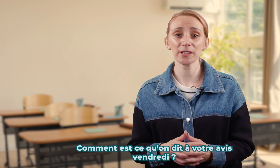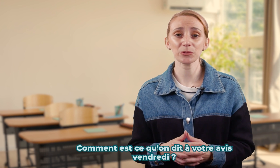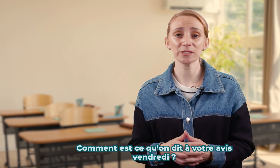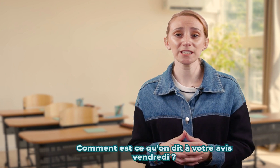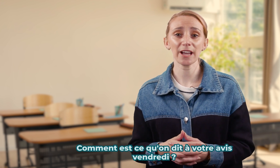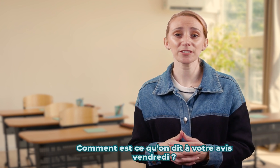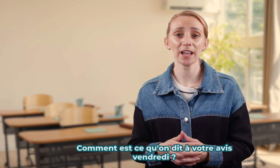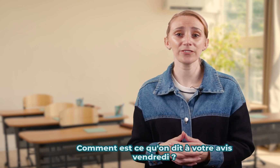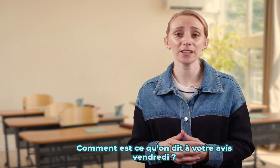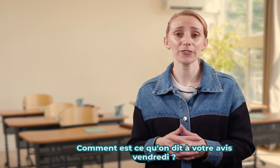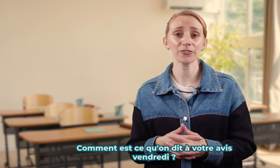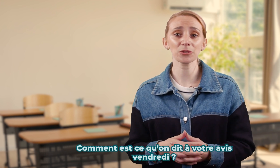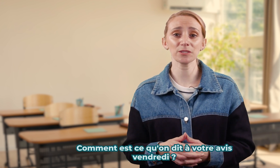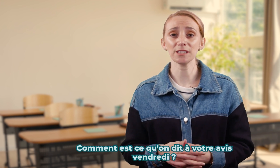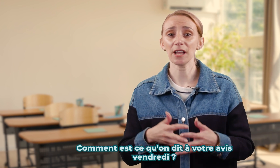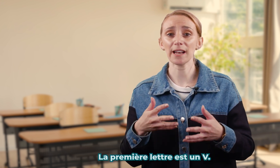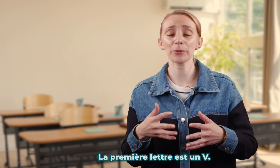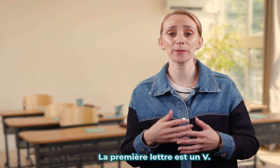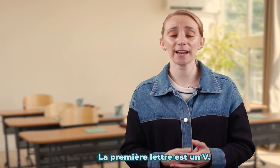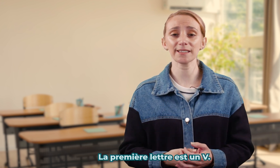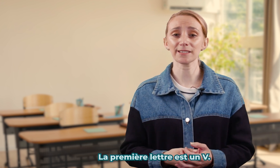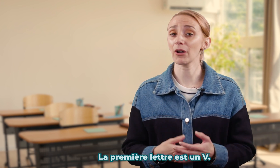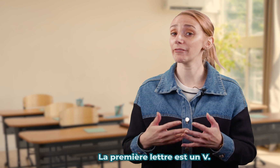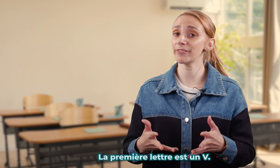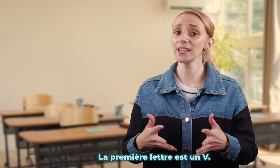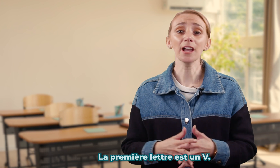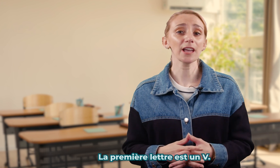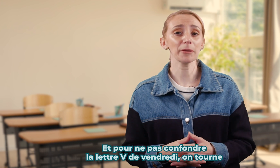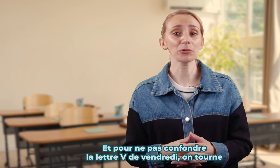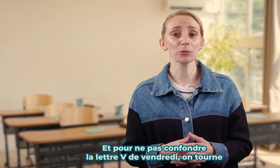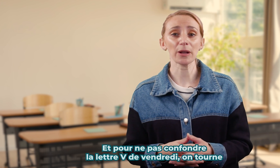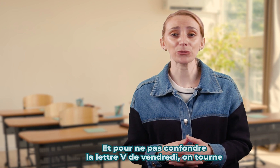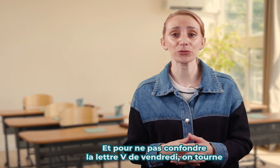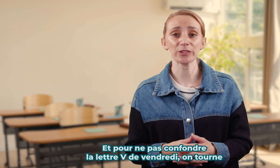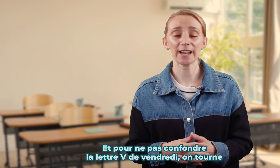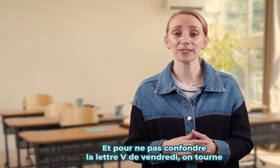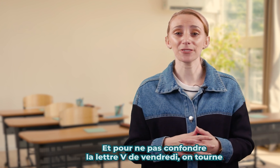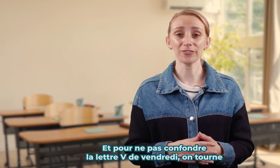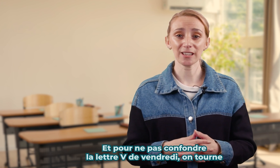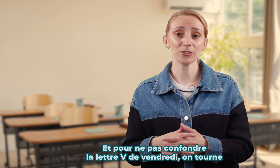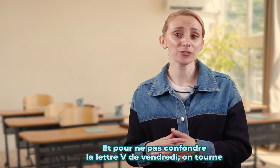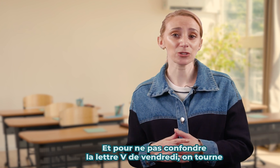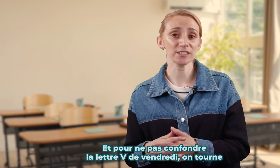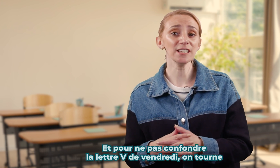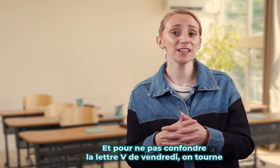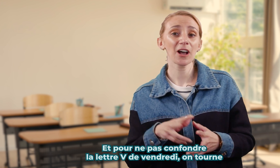qu'on dit, à votre avis, vendredi. La première lettre étant un V et pour ne pas confondre la lettre V de vendredi,